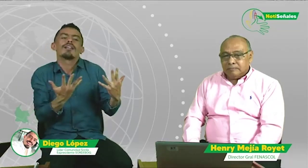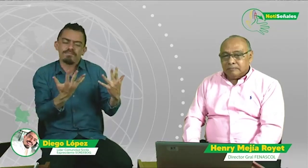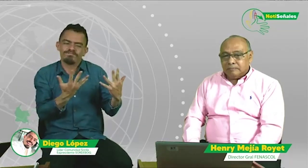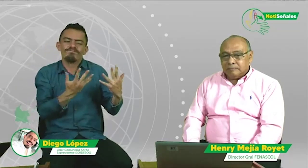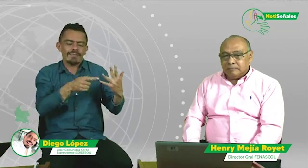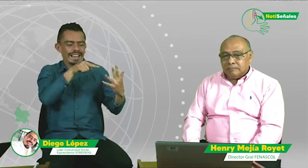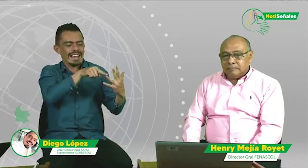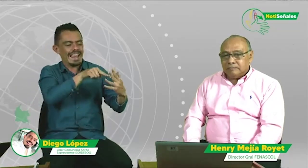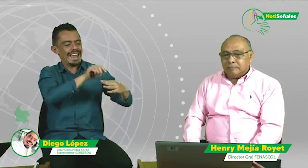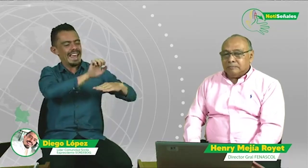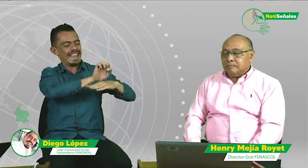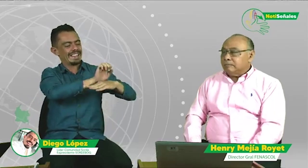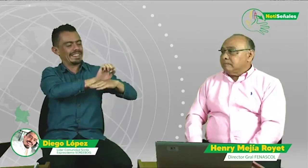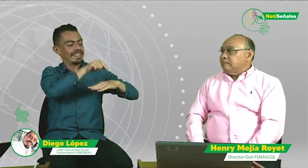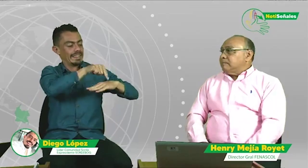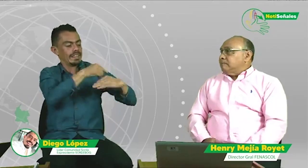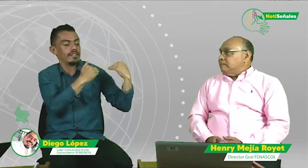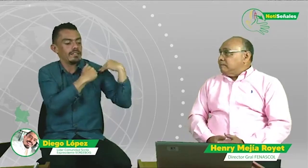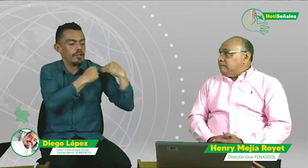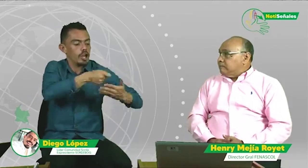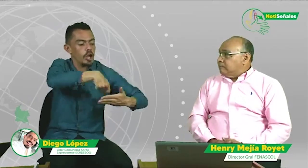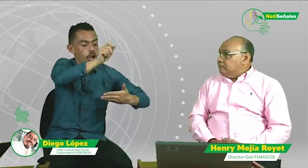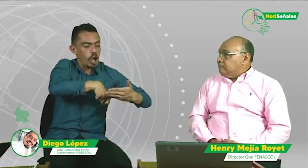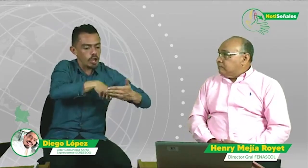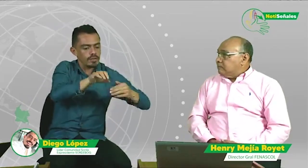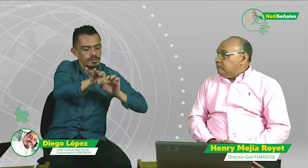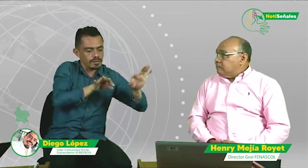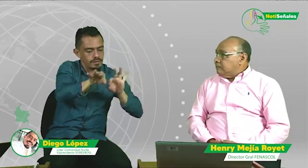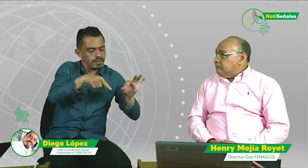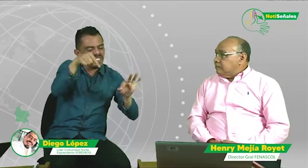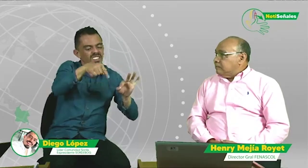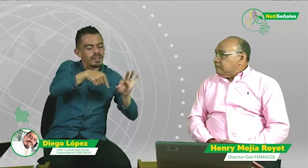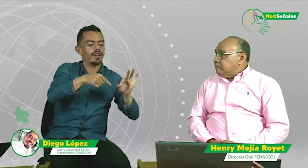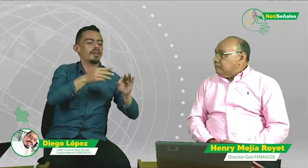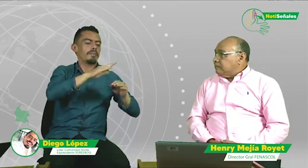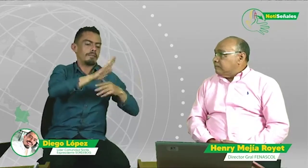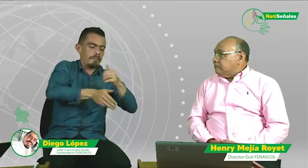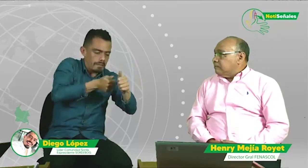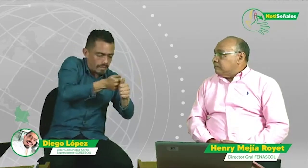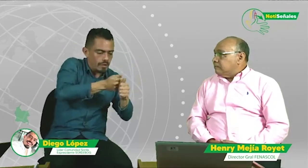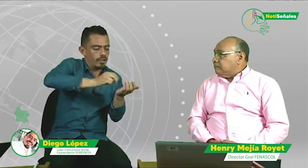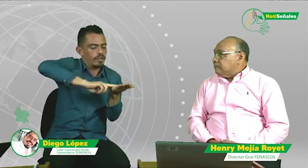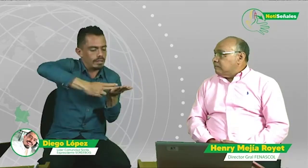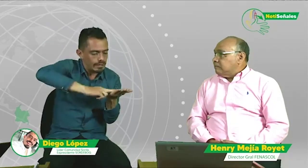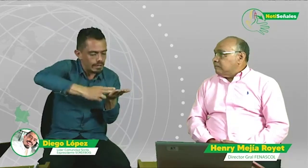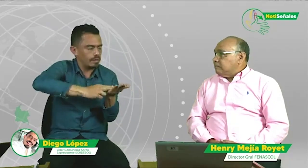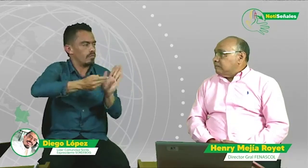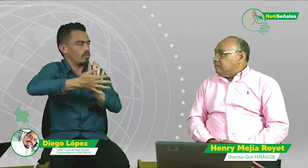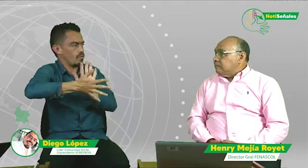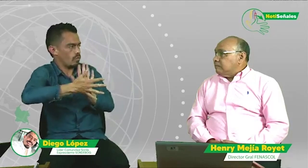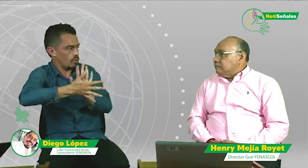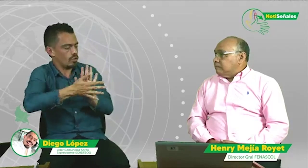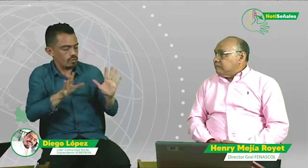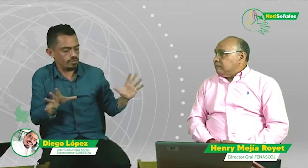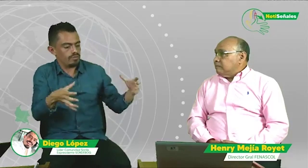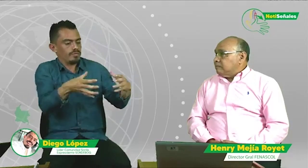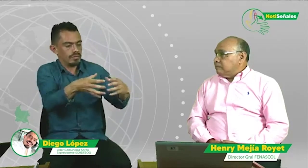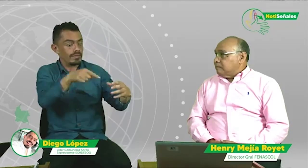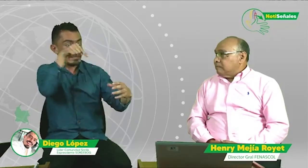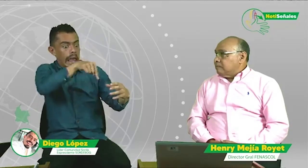en Bogotá, sino en toda Colombia. Y es que las entidades territoriales que se encargan de contratar los agentes educativos,